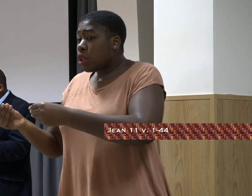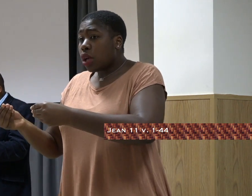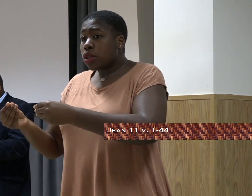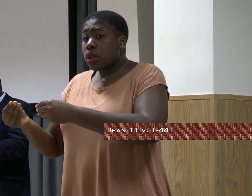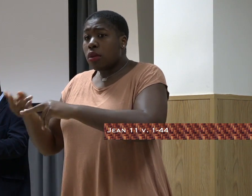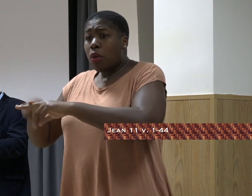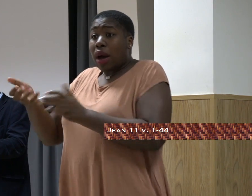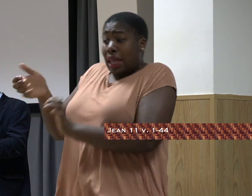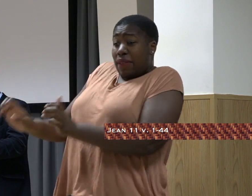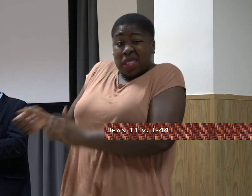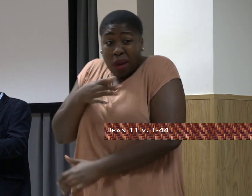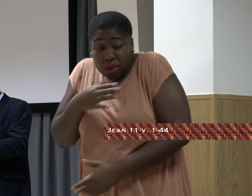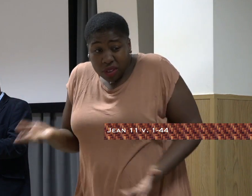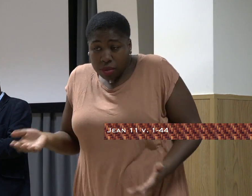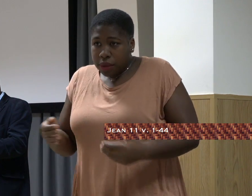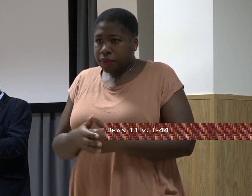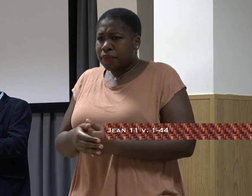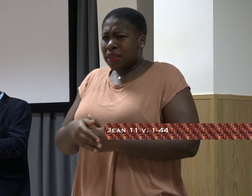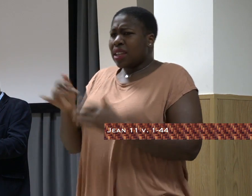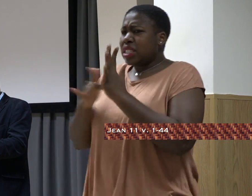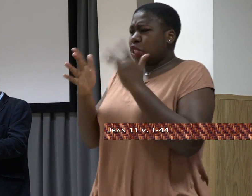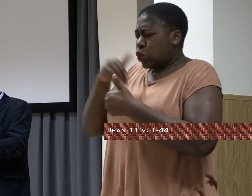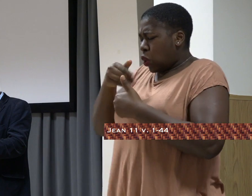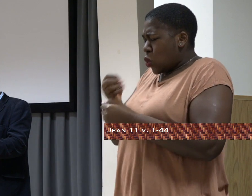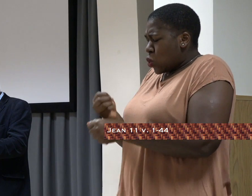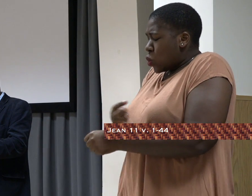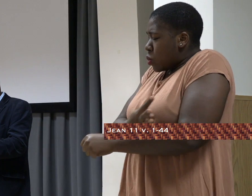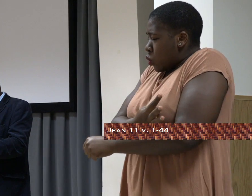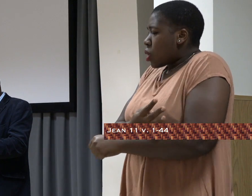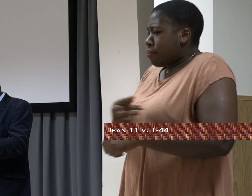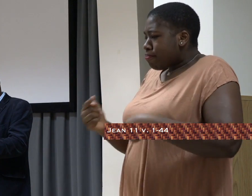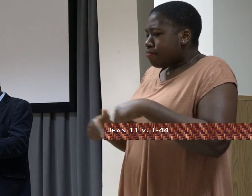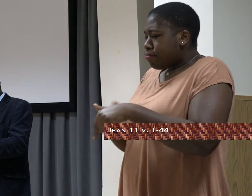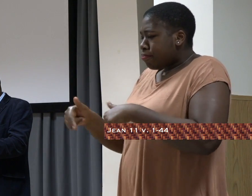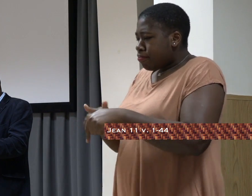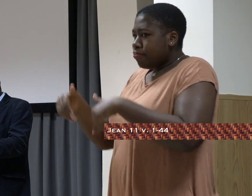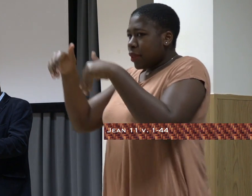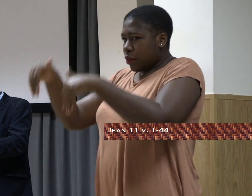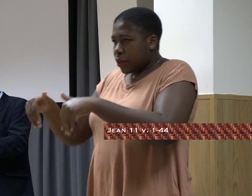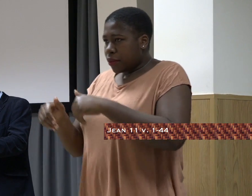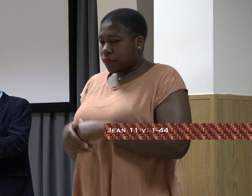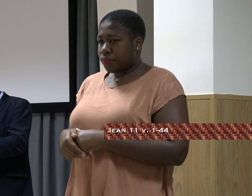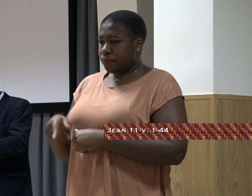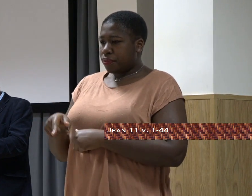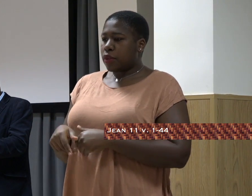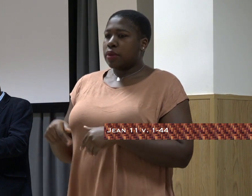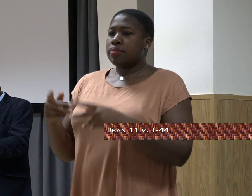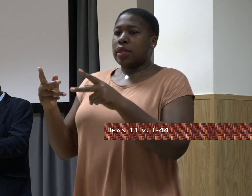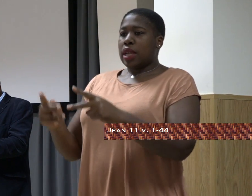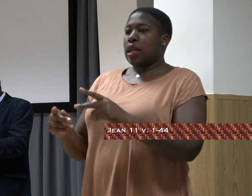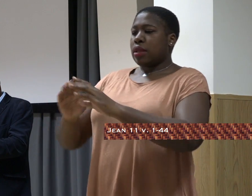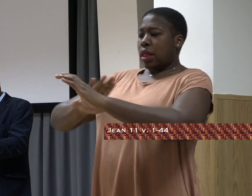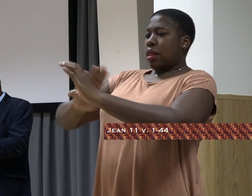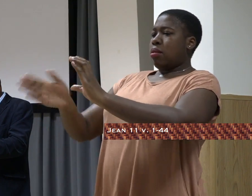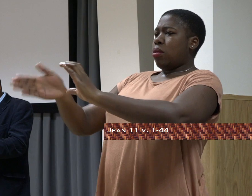Jésus, frémissant de nouveau en lui-même, se rendit au sépulcre. C'était une grotte et une pierre était